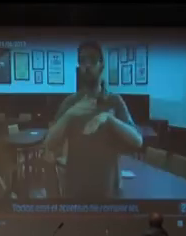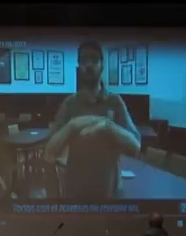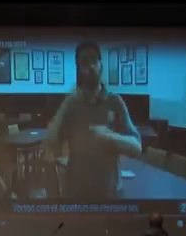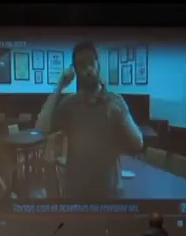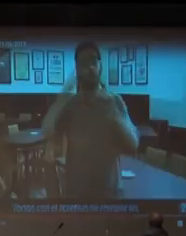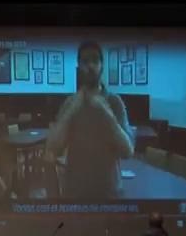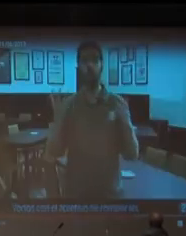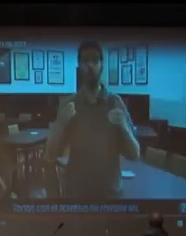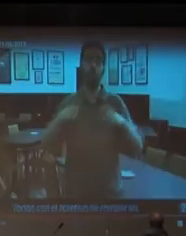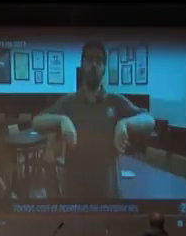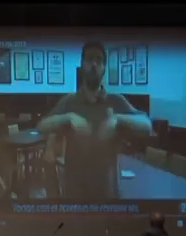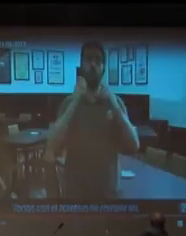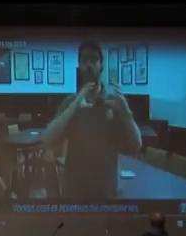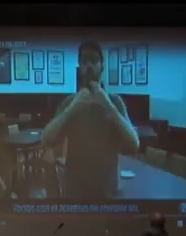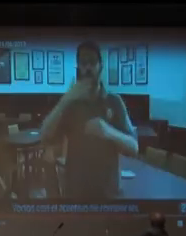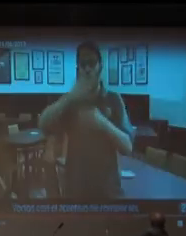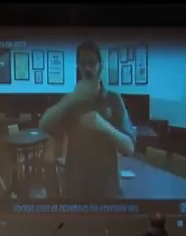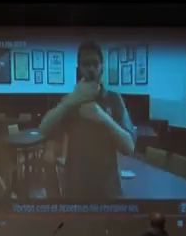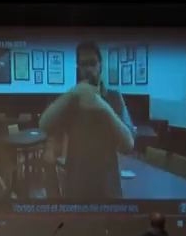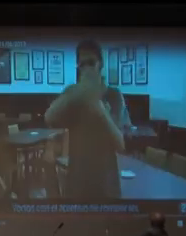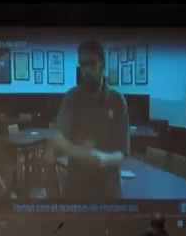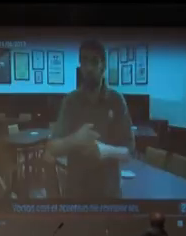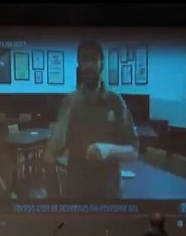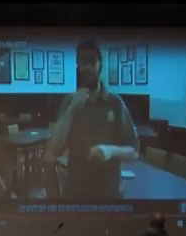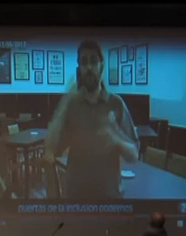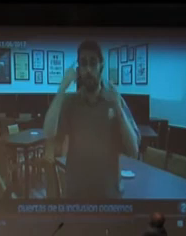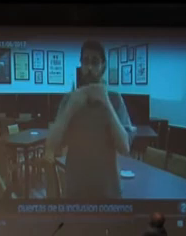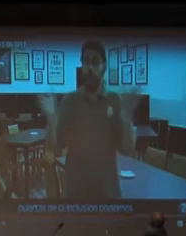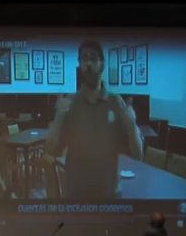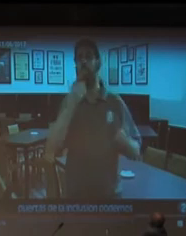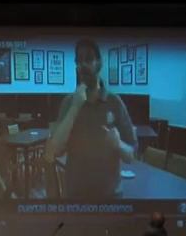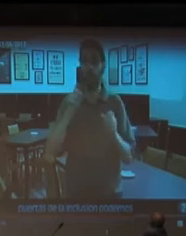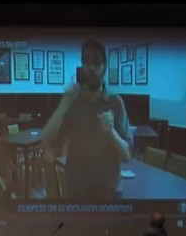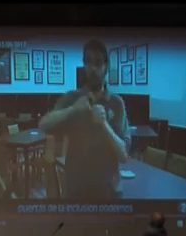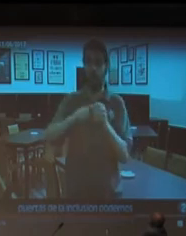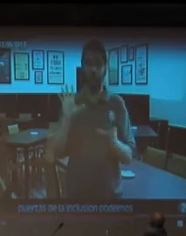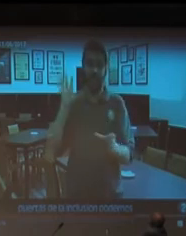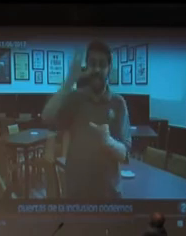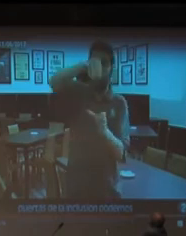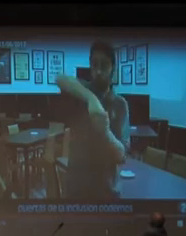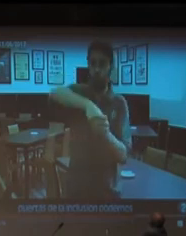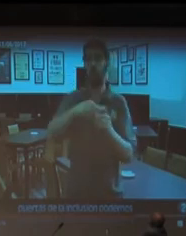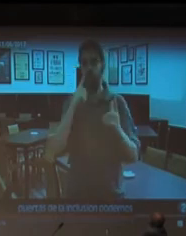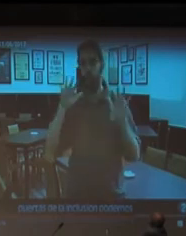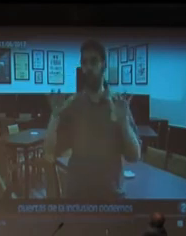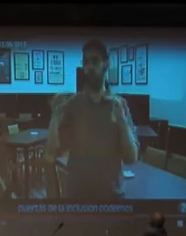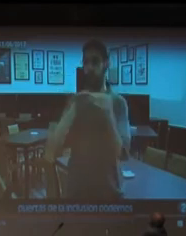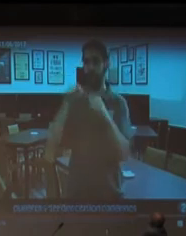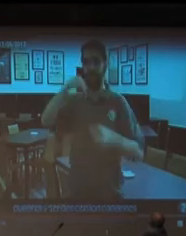Vengo con el objetivo de romper las barreras de comunicación y abrir las puertas de la inclusión. Podemos participar en este encuentro con oyentes